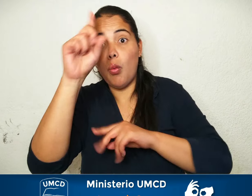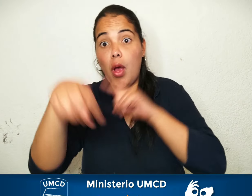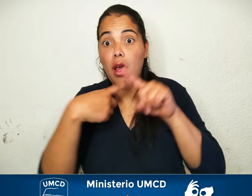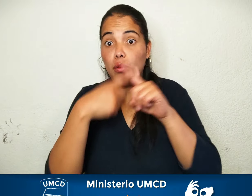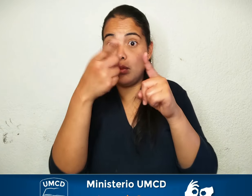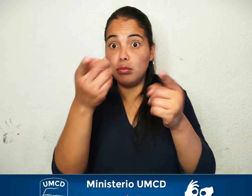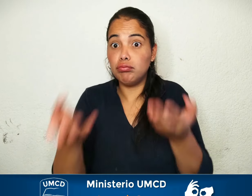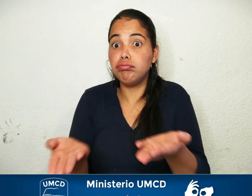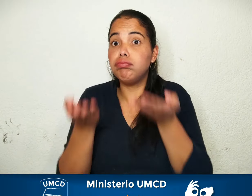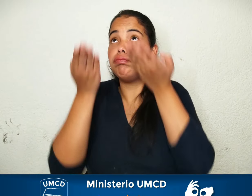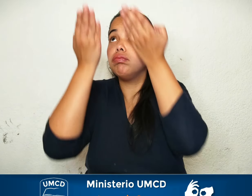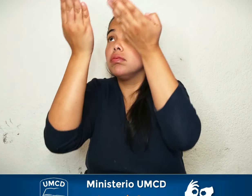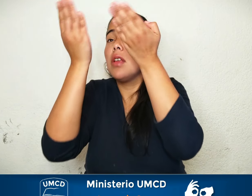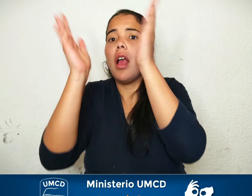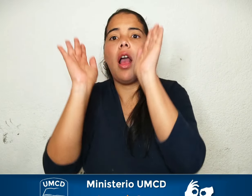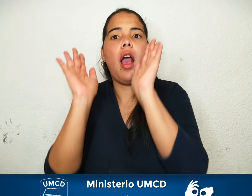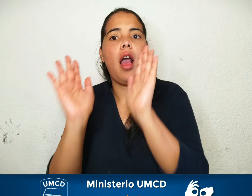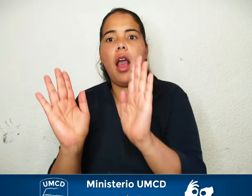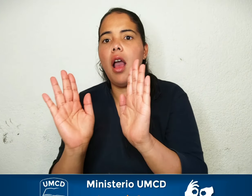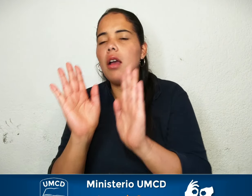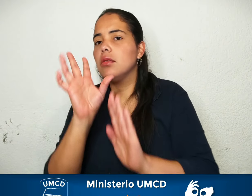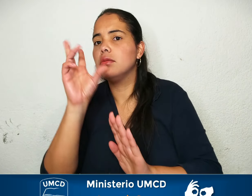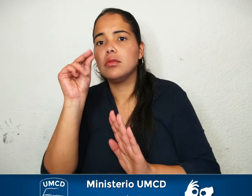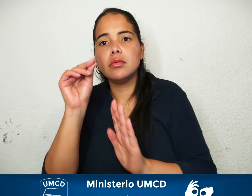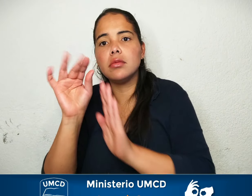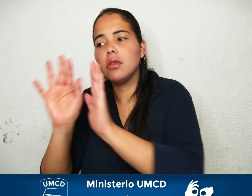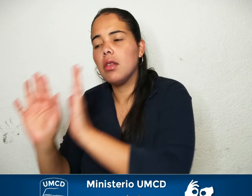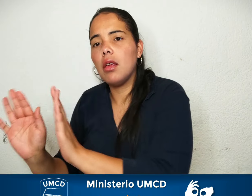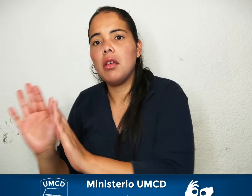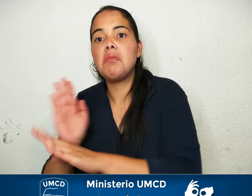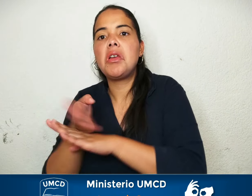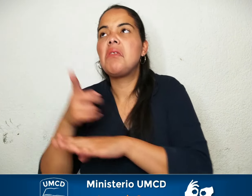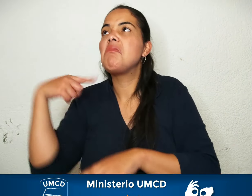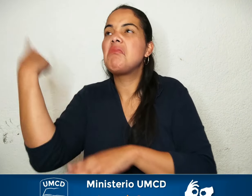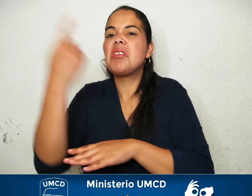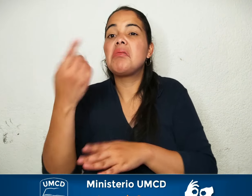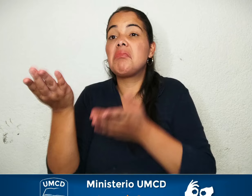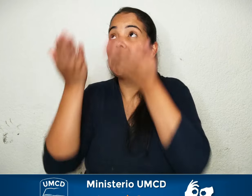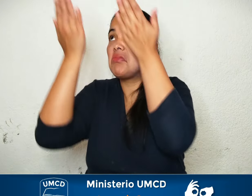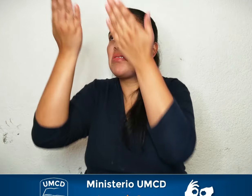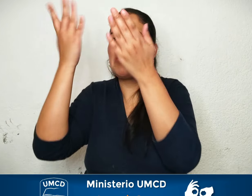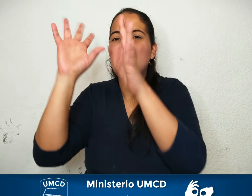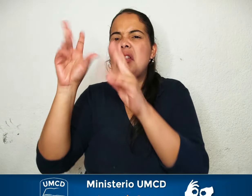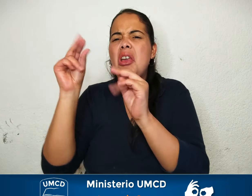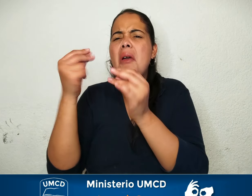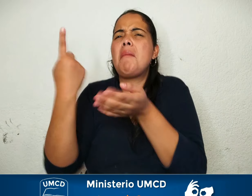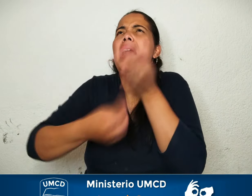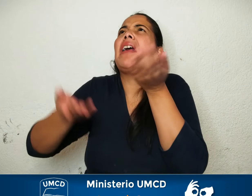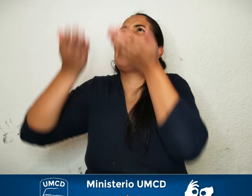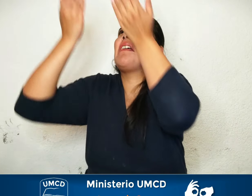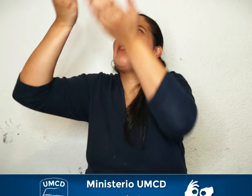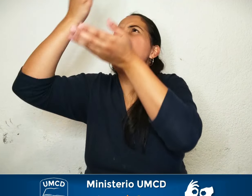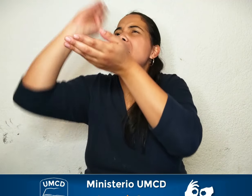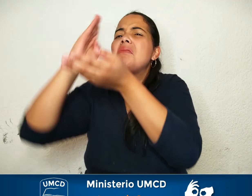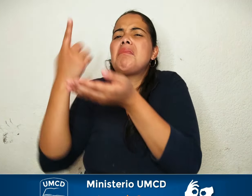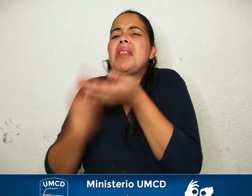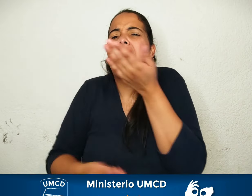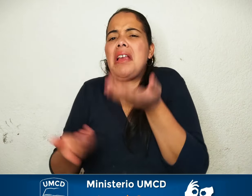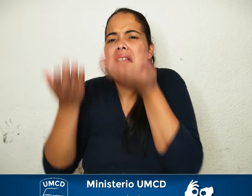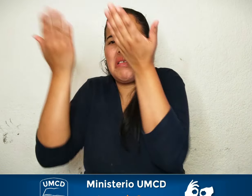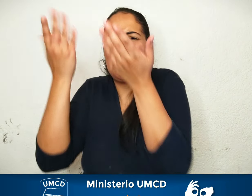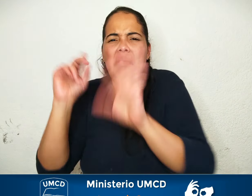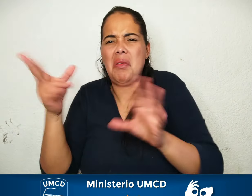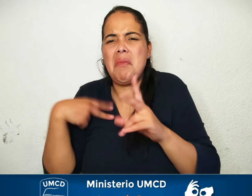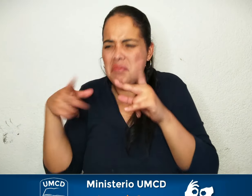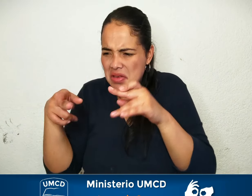primero, el animal era presentado como sacrificio, pero después de ellos se alimentaban de esa carne, no la desperdiciaban ni la quemaban en